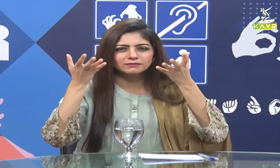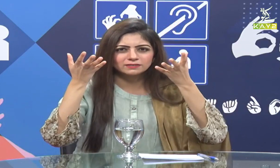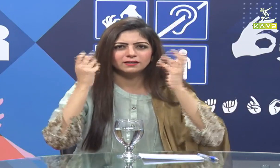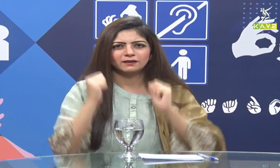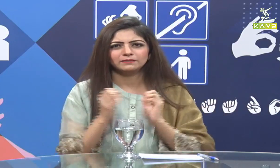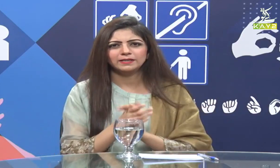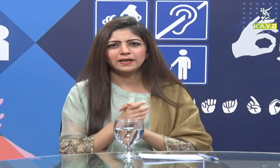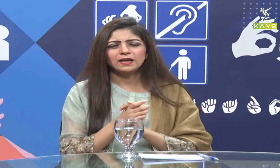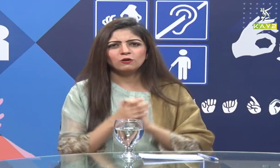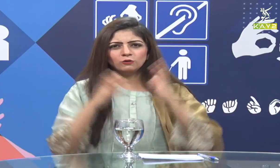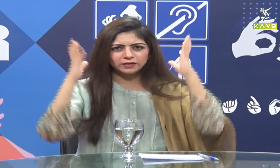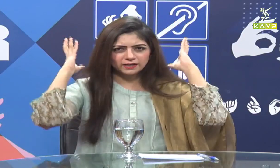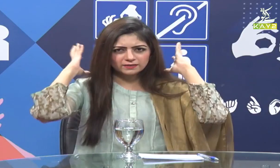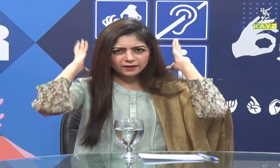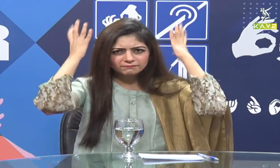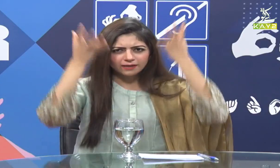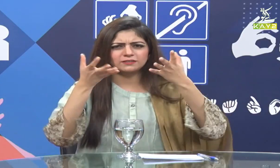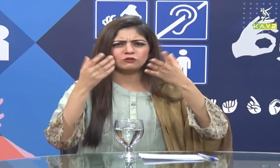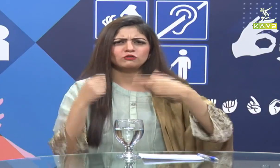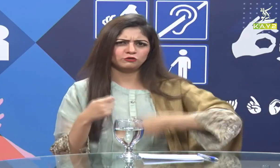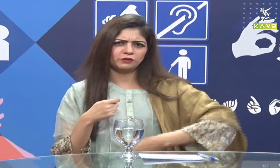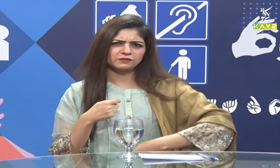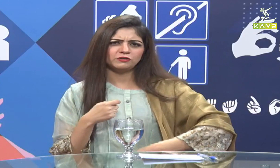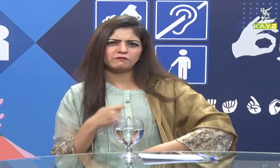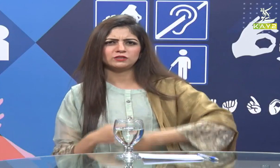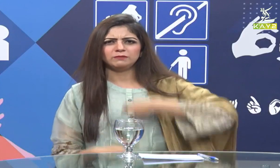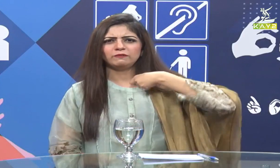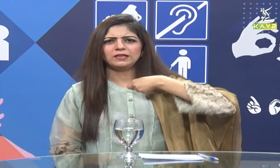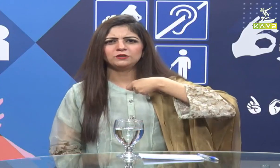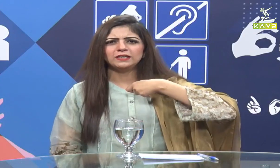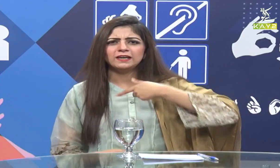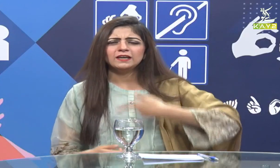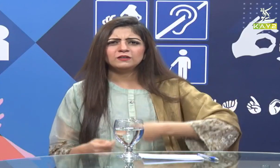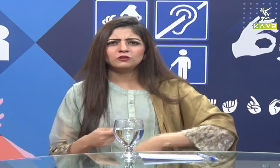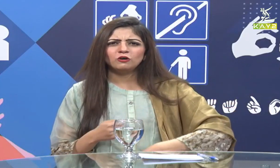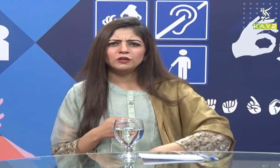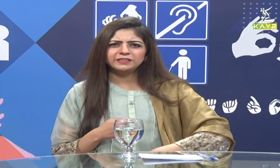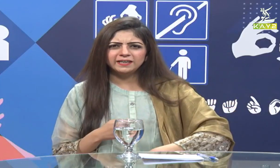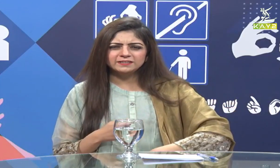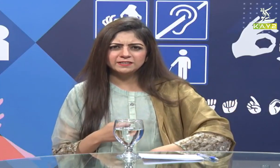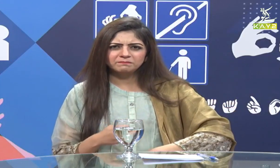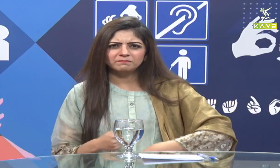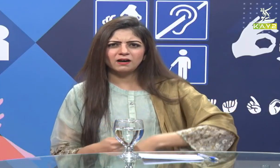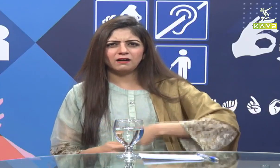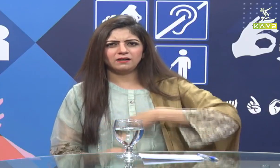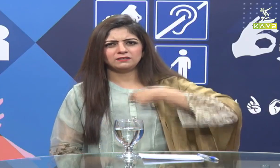इस तरह, ठीक है, हुडी का साइन ऐसे। और कुछ हुडीज़ जो हैं वो ज़िप वाली होती हैं, तो ये ज़िप का इस